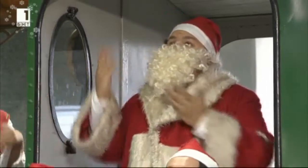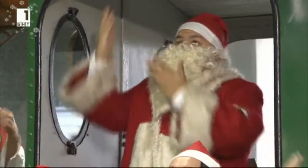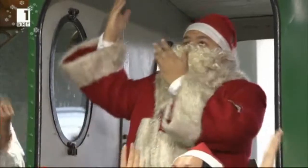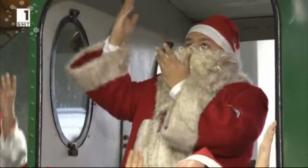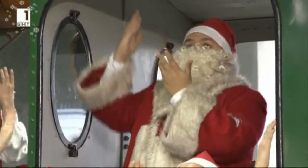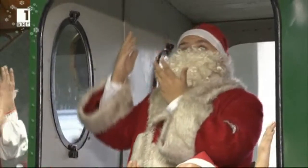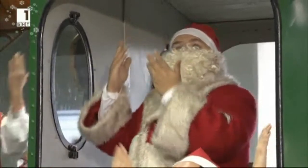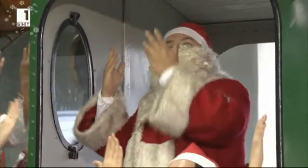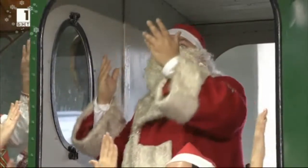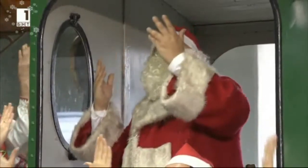свята си ти,